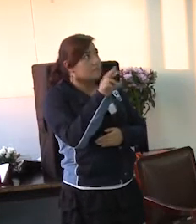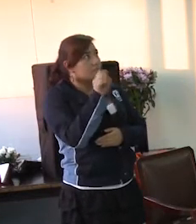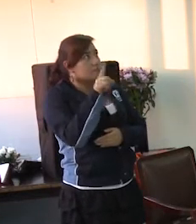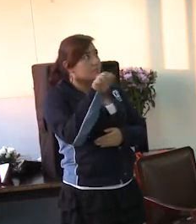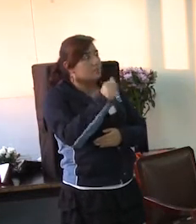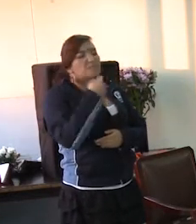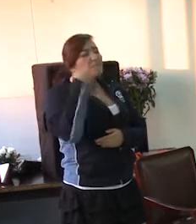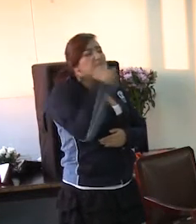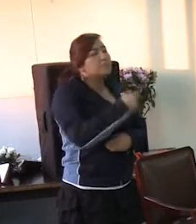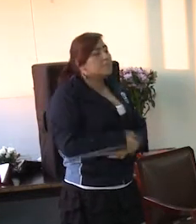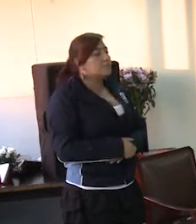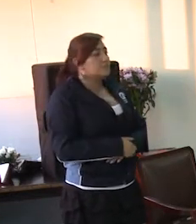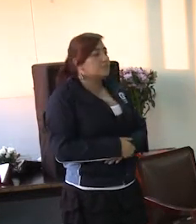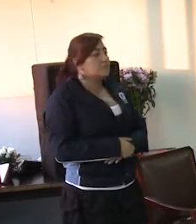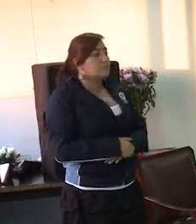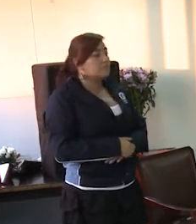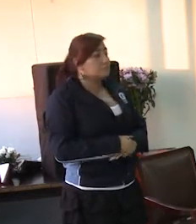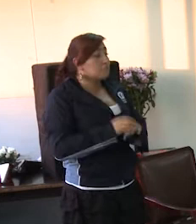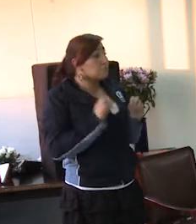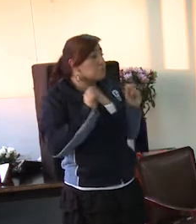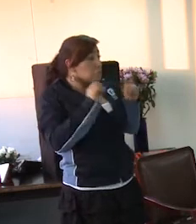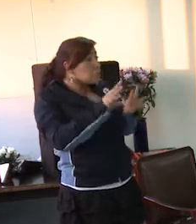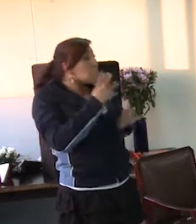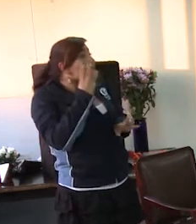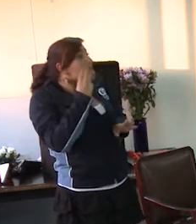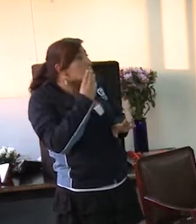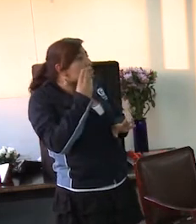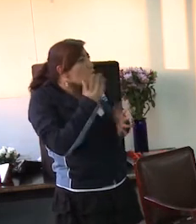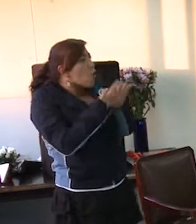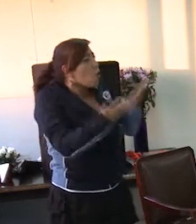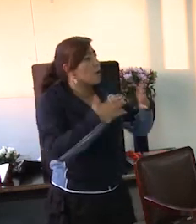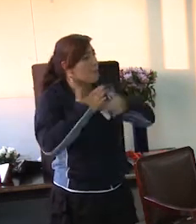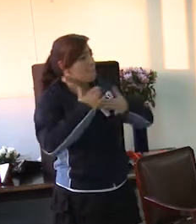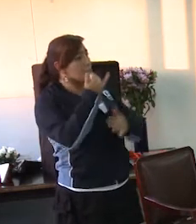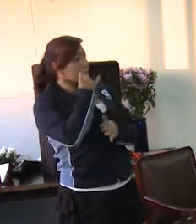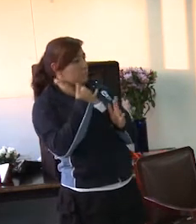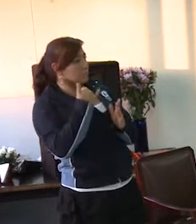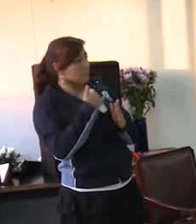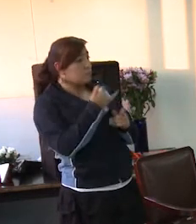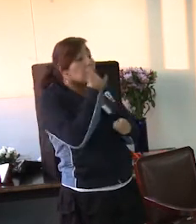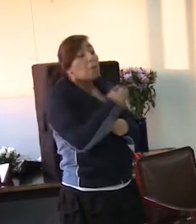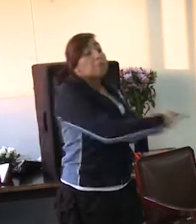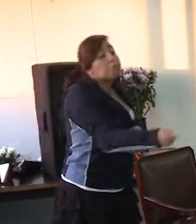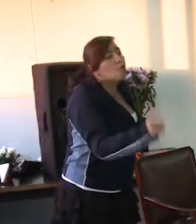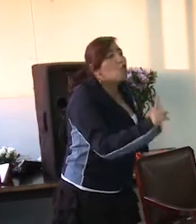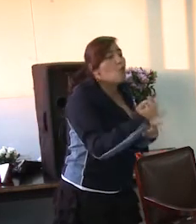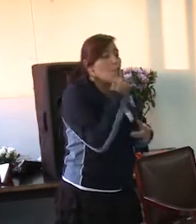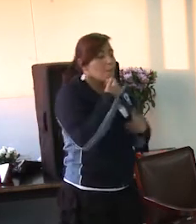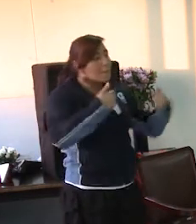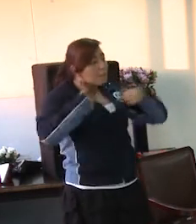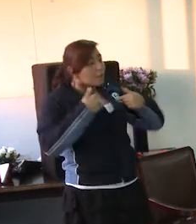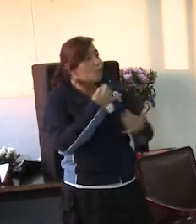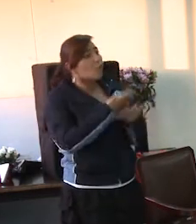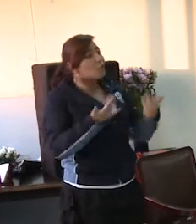quien dice, podríamos decir que la experiencia es eso que me pasa, no eso que pasa, sino eso que me pasa, se alimenta de